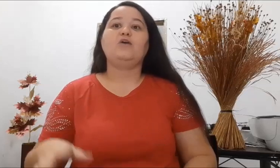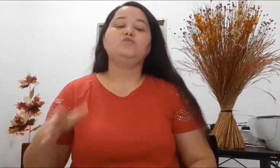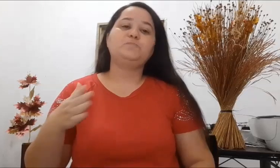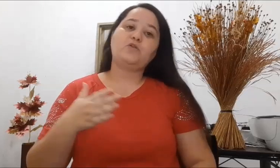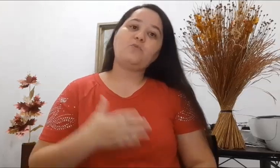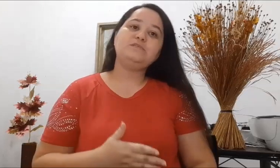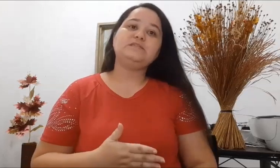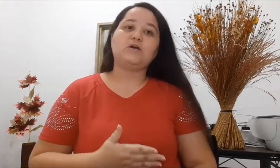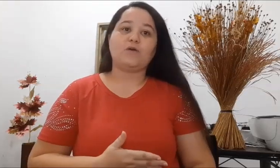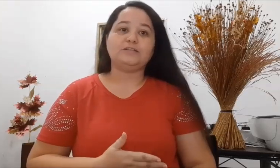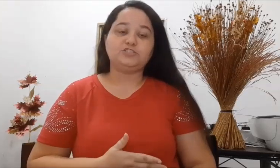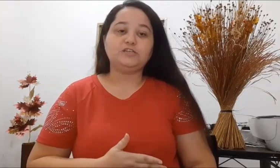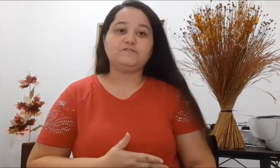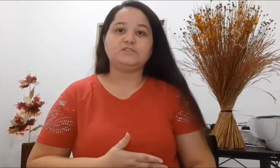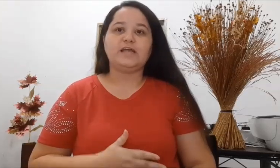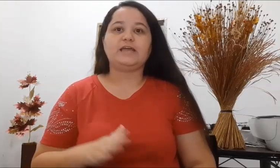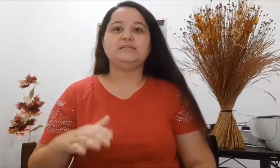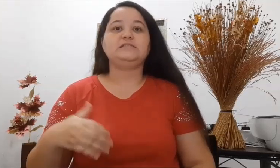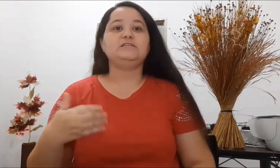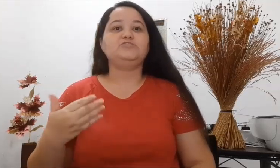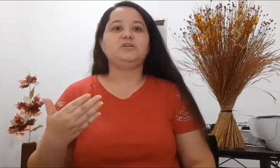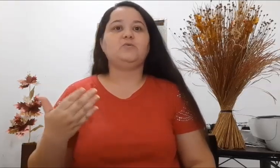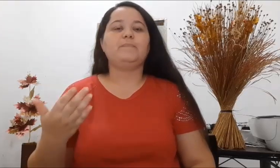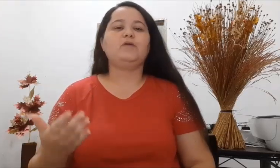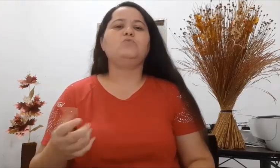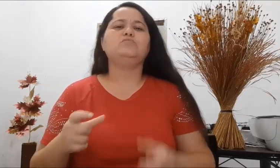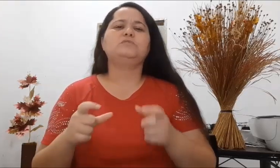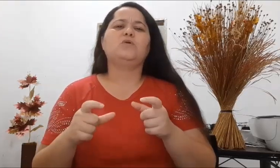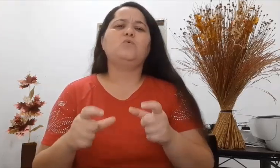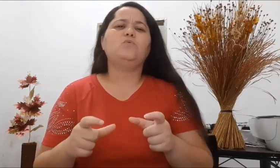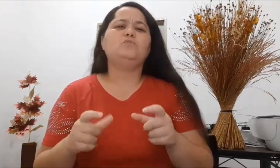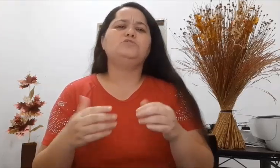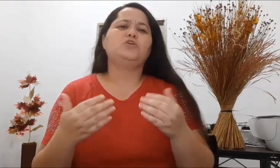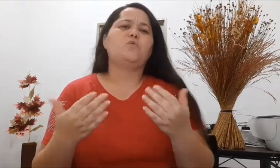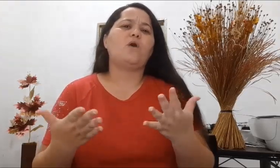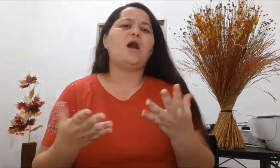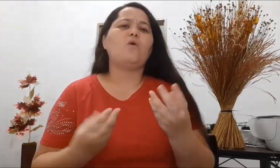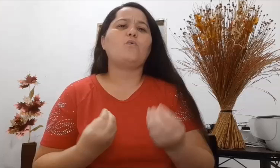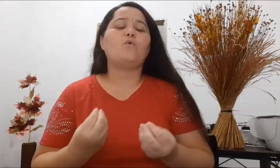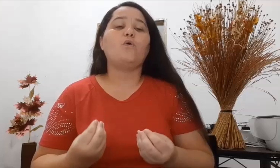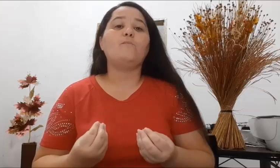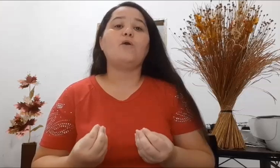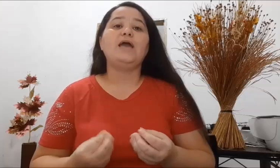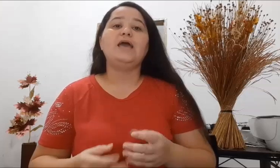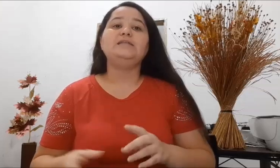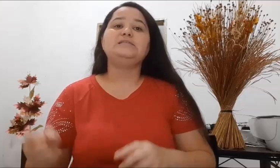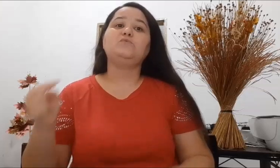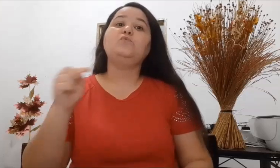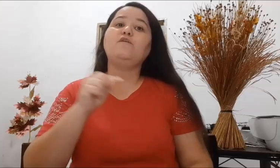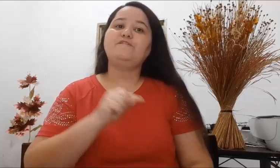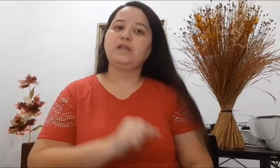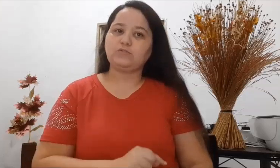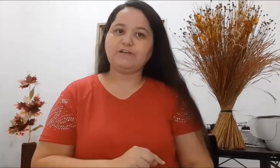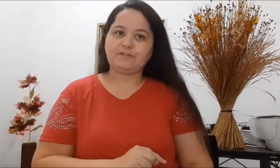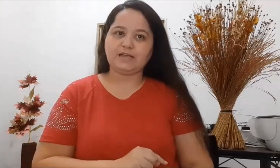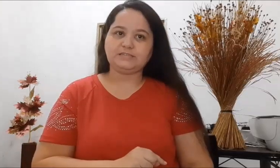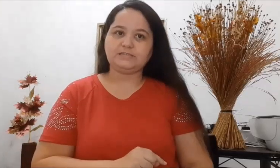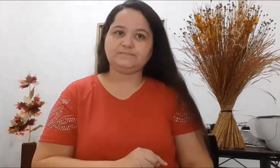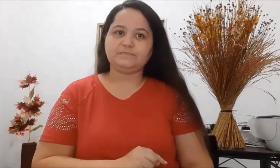Os pronomes interrogativos, né, aqueles que indicam pergunta, onde, qual, como, eles são no final da frase, tá